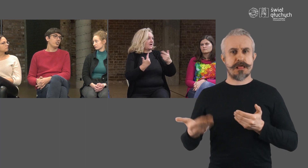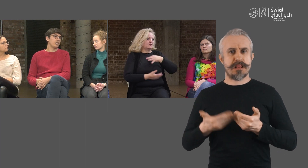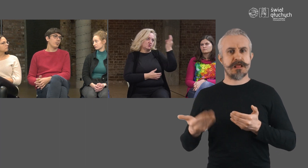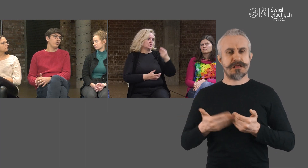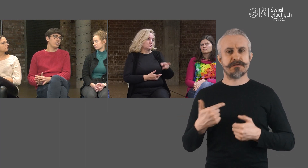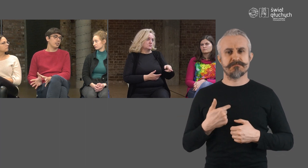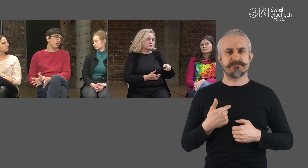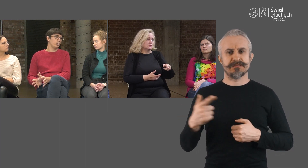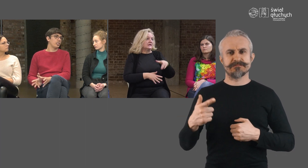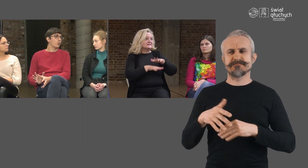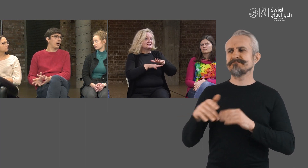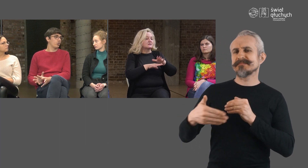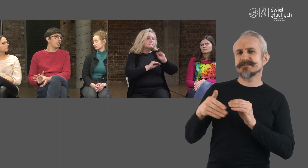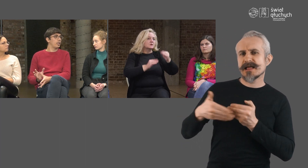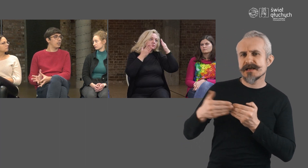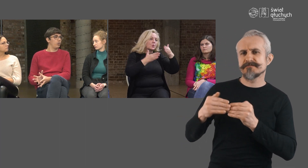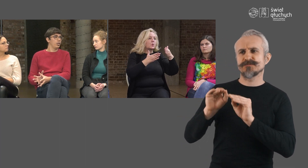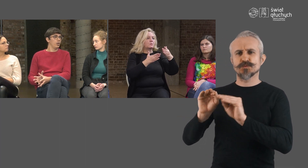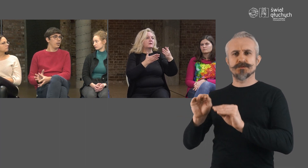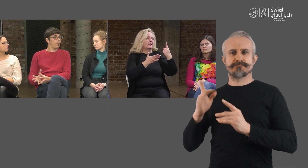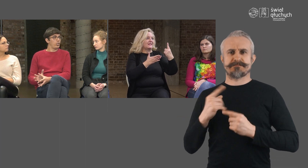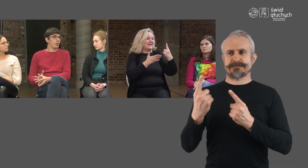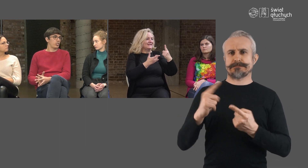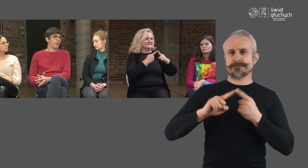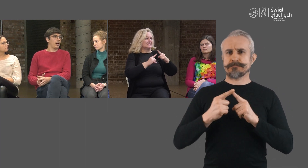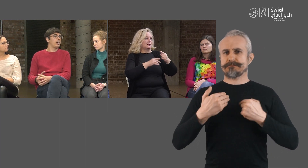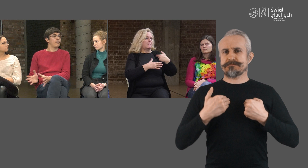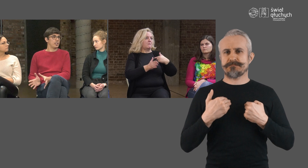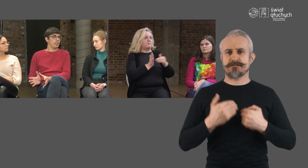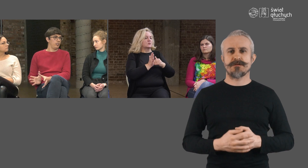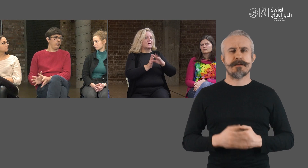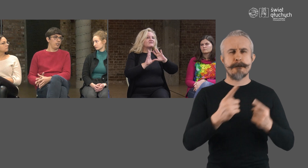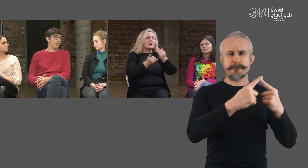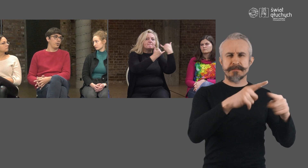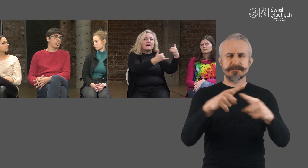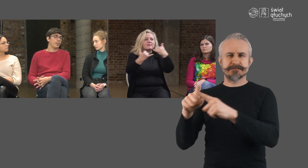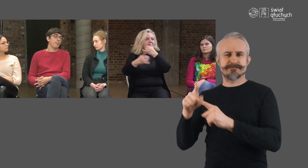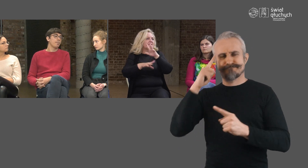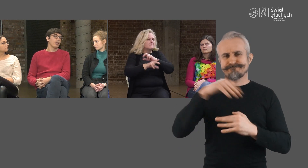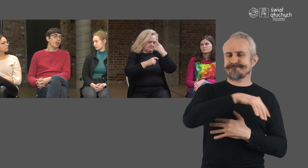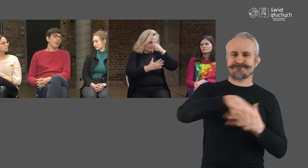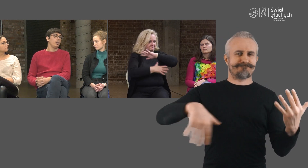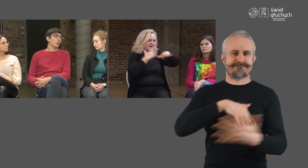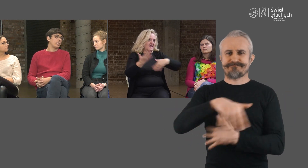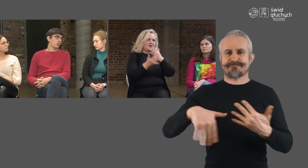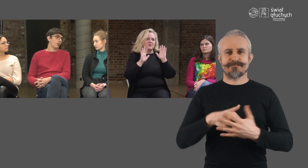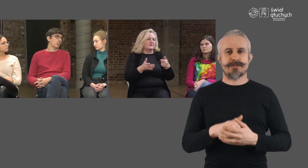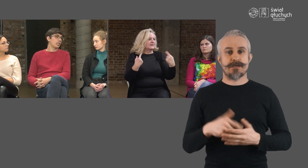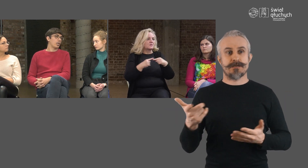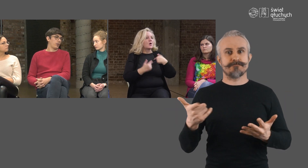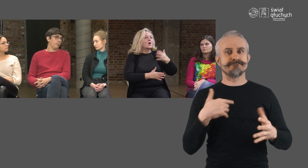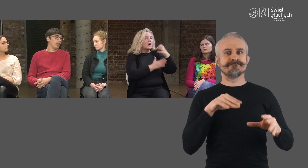dlatego że dzięki temu wszyscy nauczyciele skupiają się na mojej potrzeby, a nie na wszystkich innych potrzebach. I tutaj